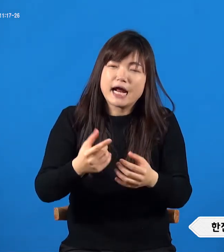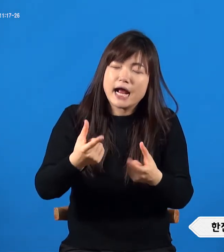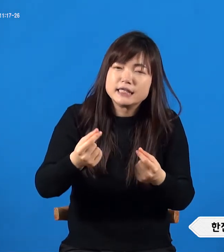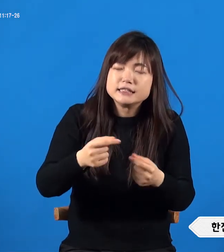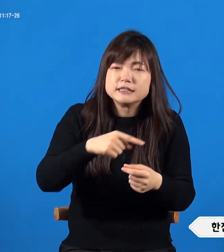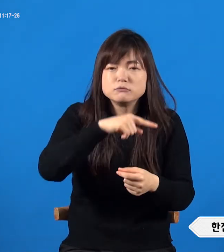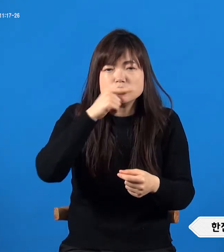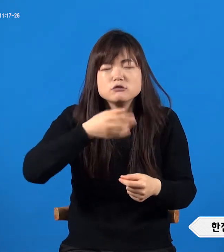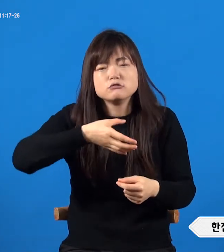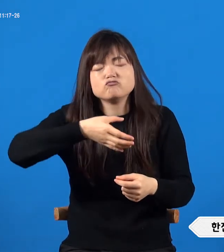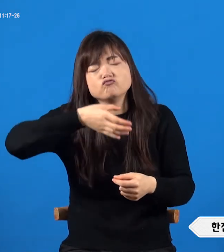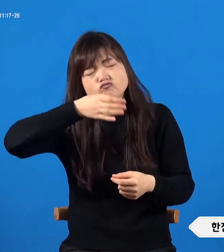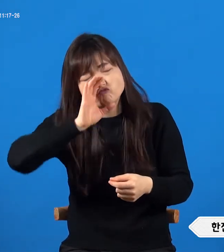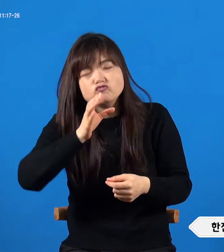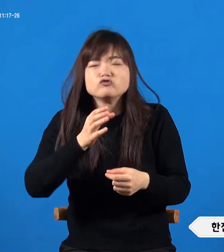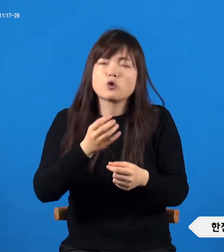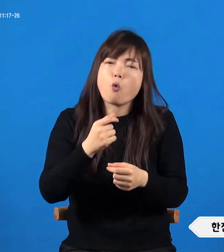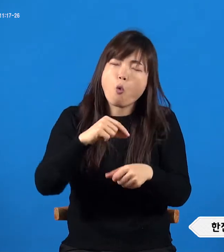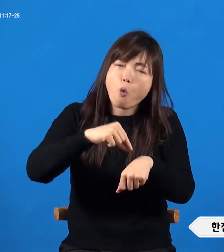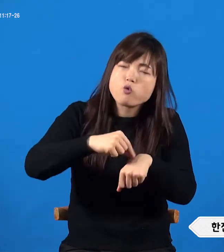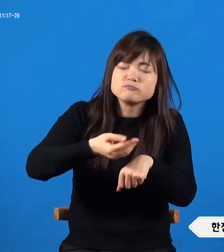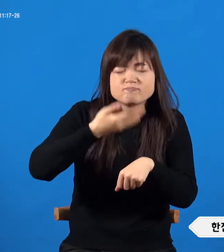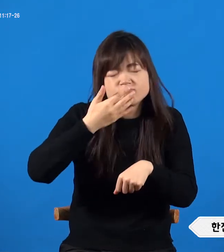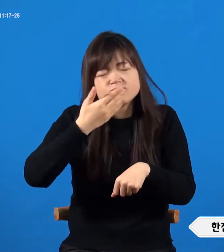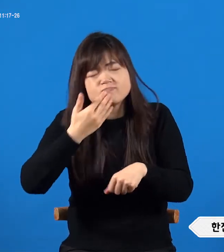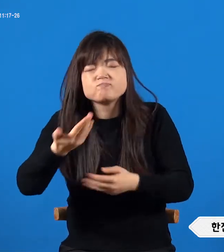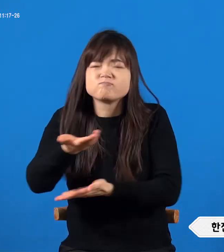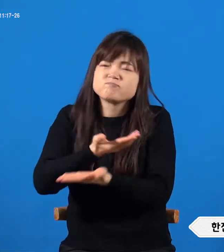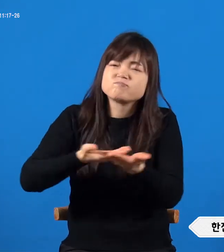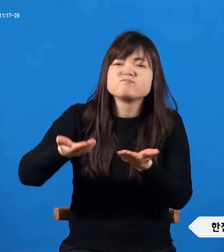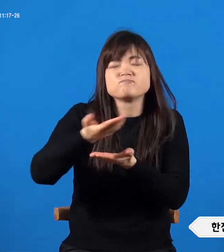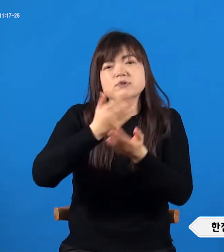고기를 나누어 먹는 것으로 언약 축하식을 합니다.